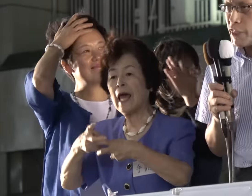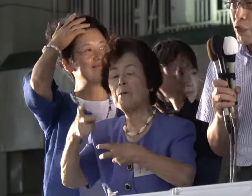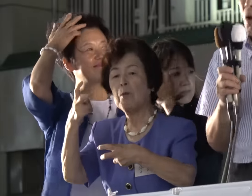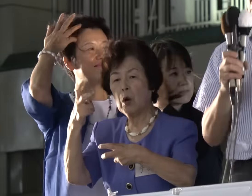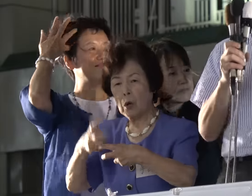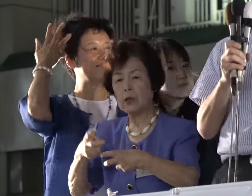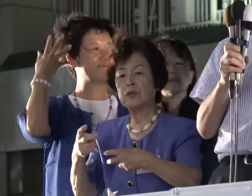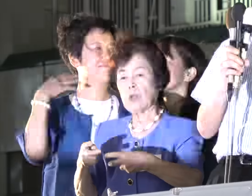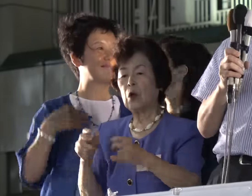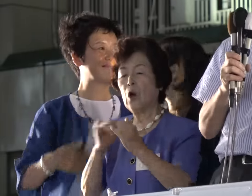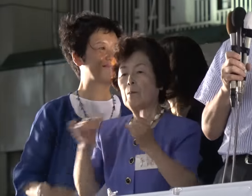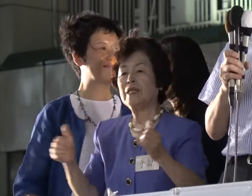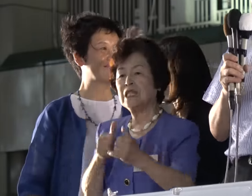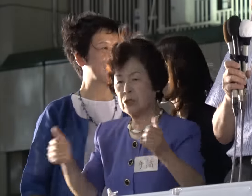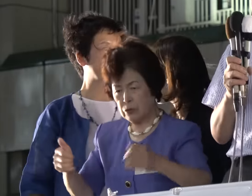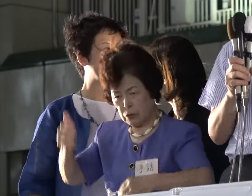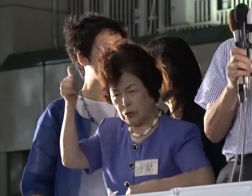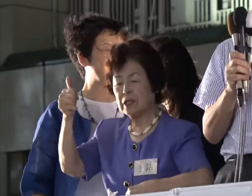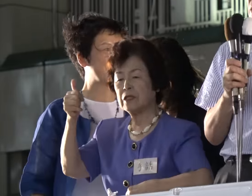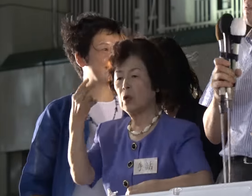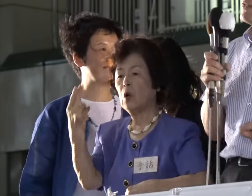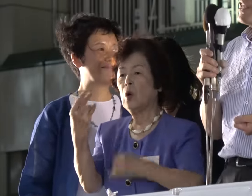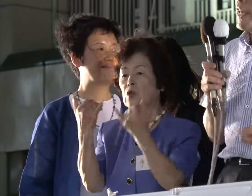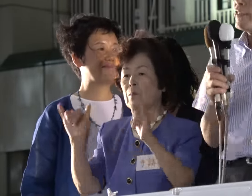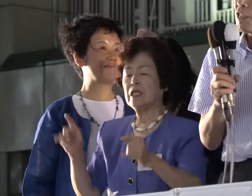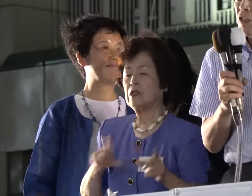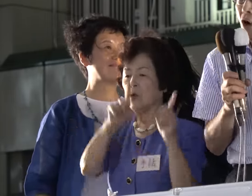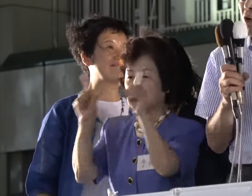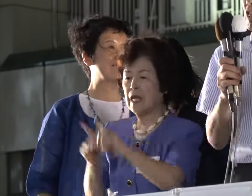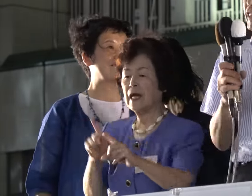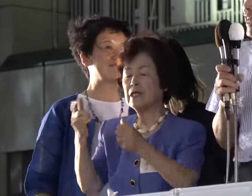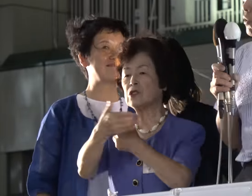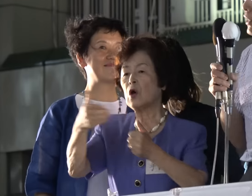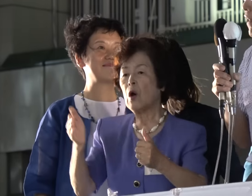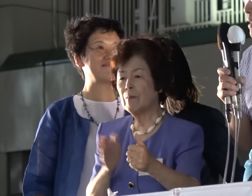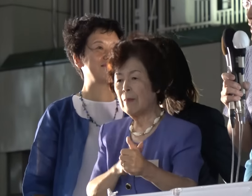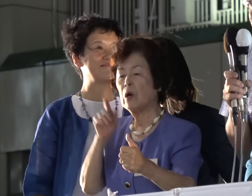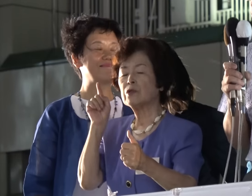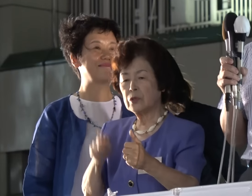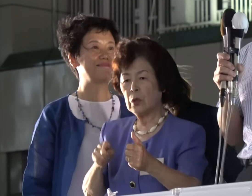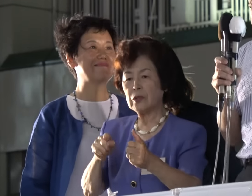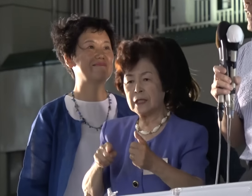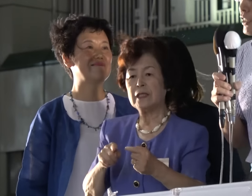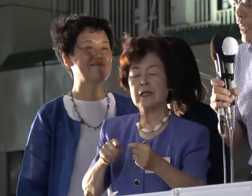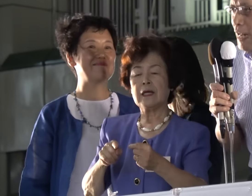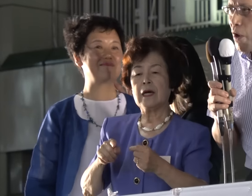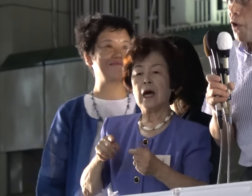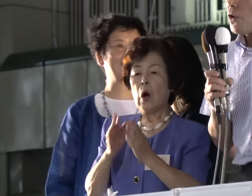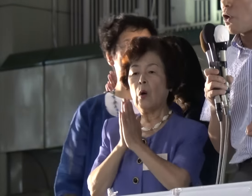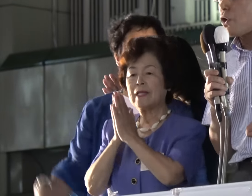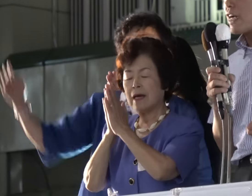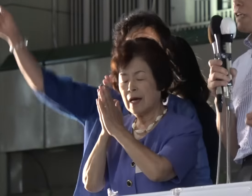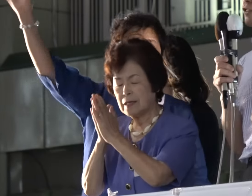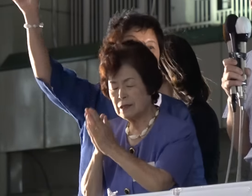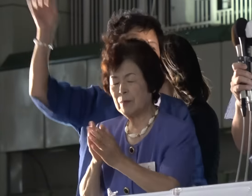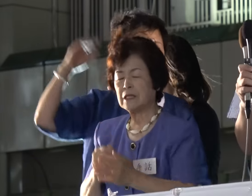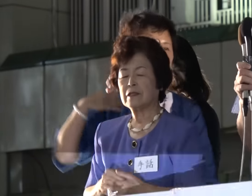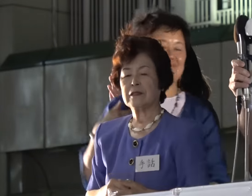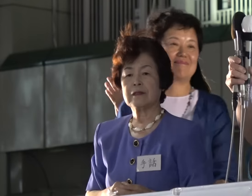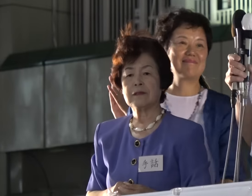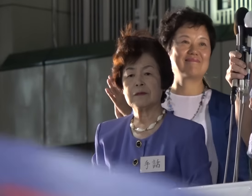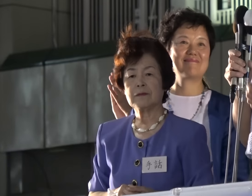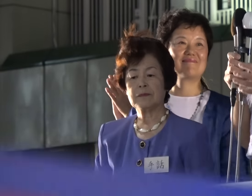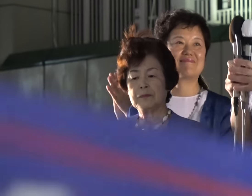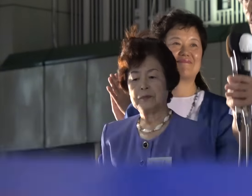民主主義と東京都民の生活を守る選択をしていこうではありませんか。私からも心から訴えます